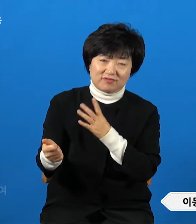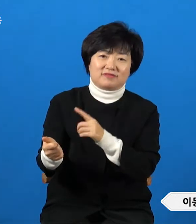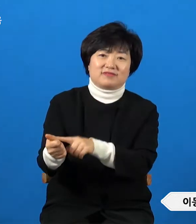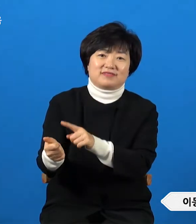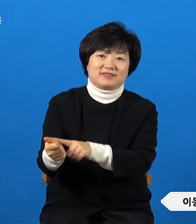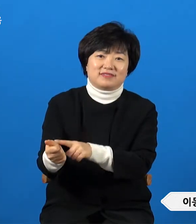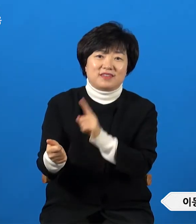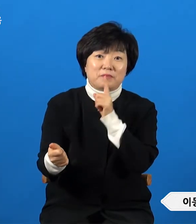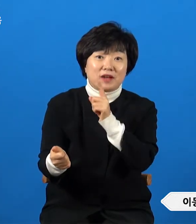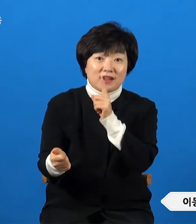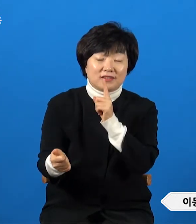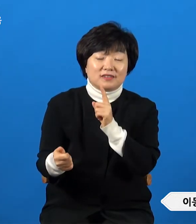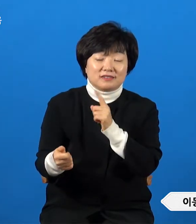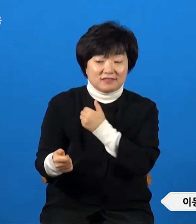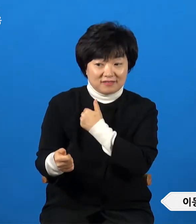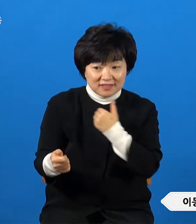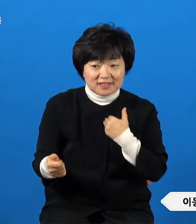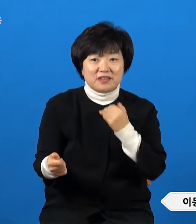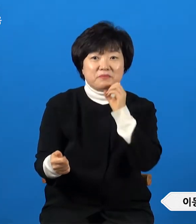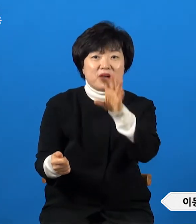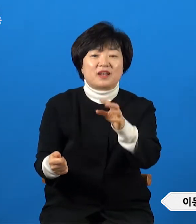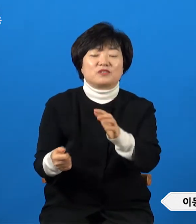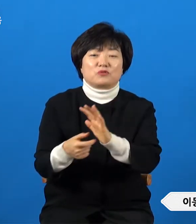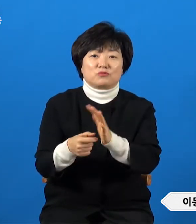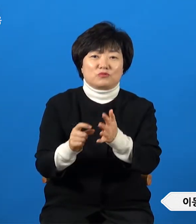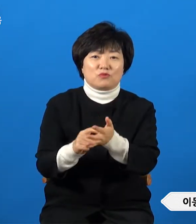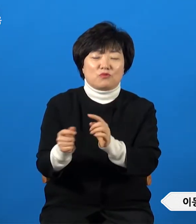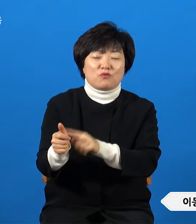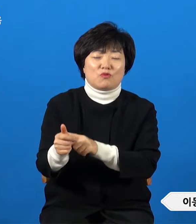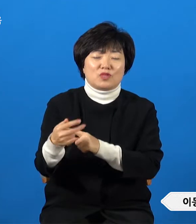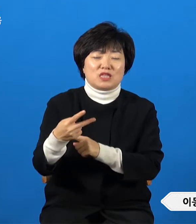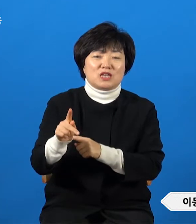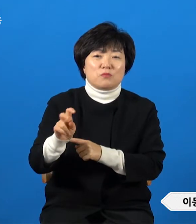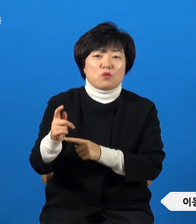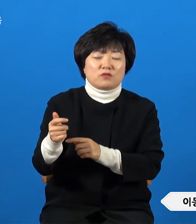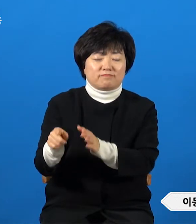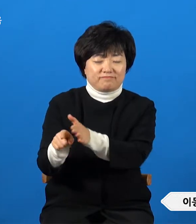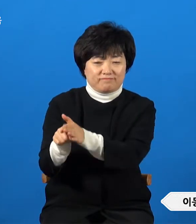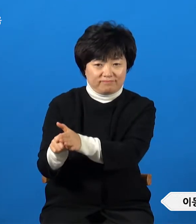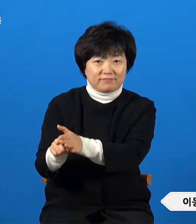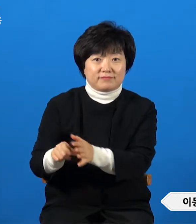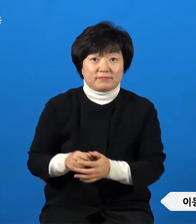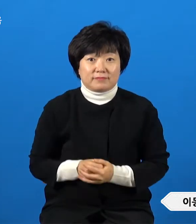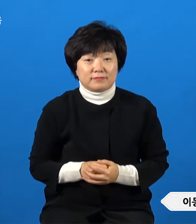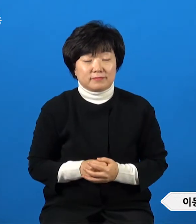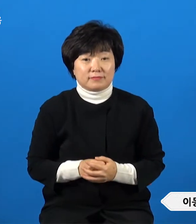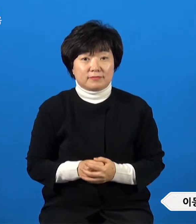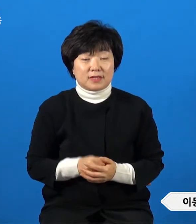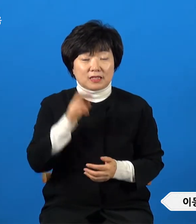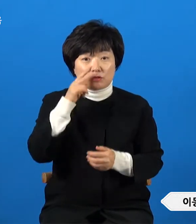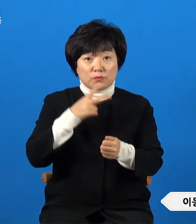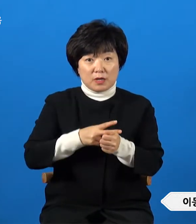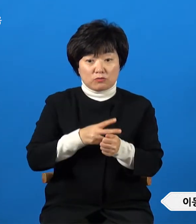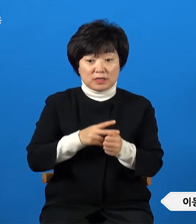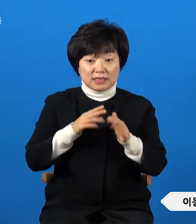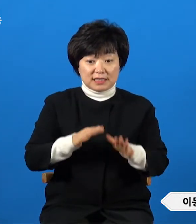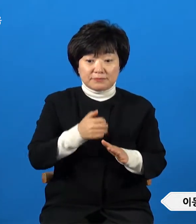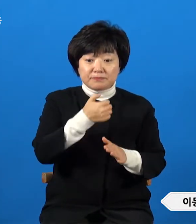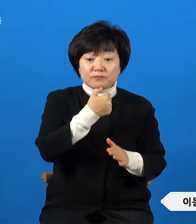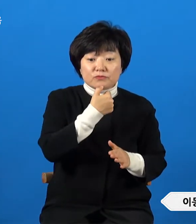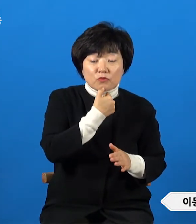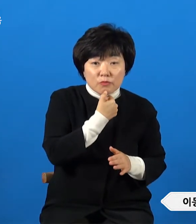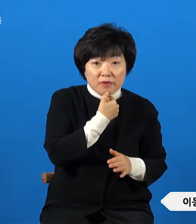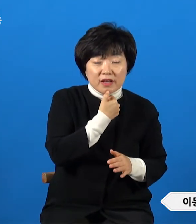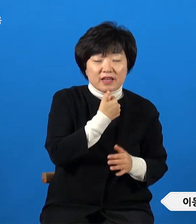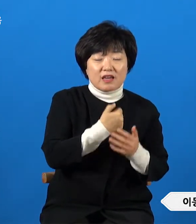정도로 바울에게는 그런 존재가 바로 디모데였던 것입니다. 그런데 그 바울이 지금은 로마의